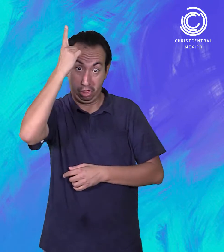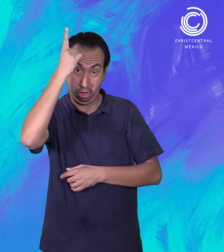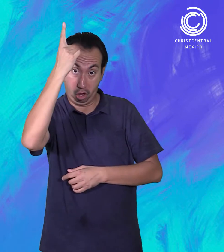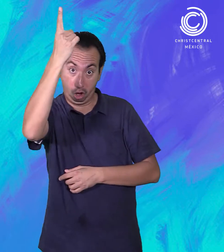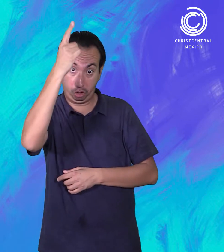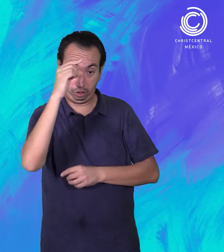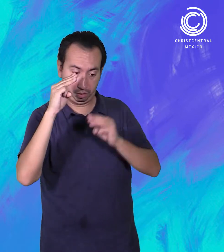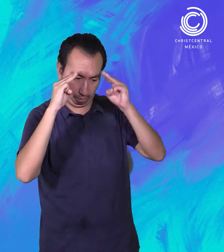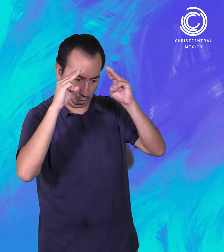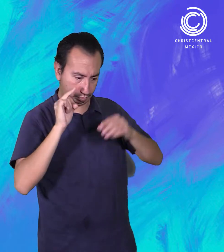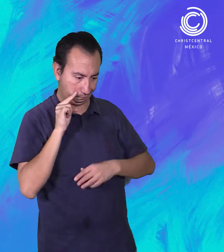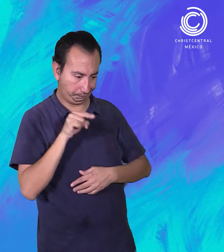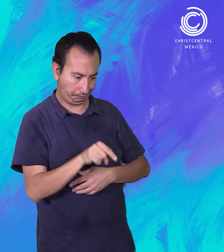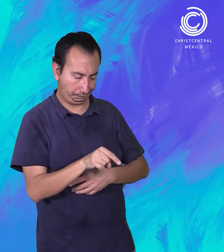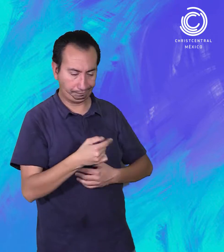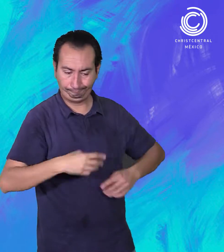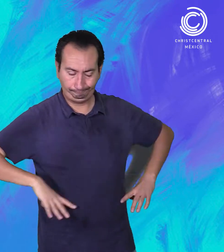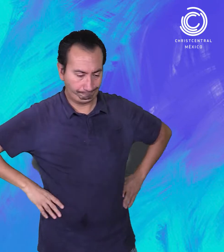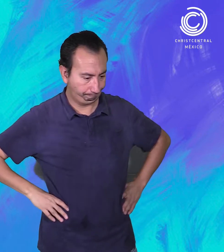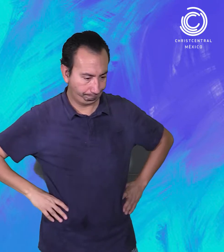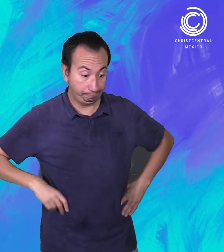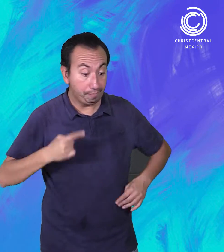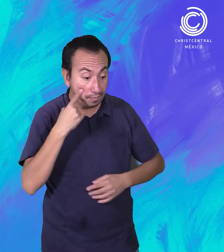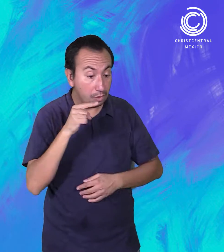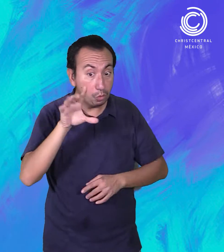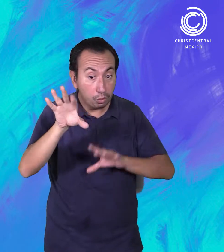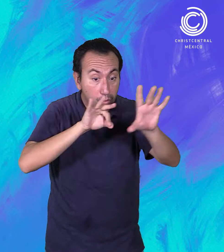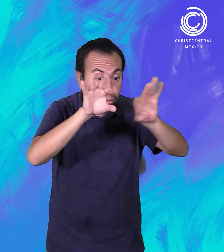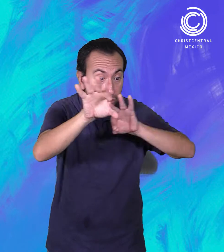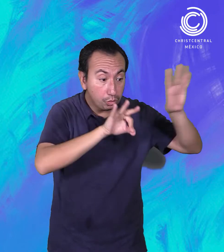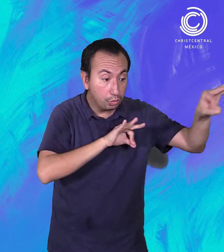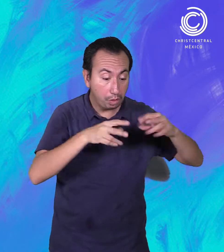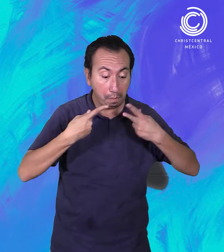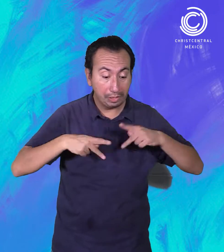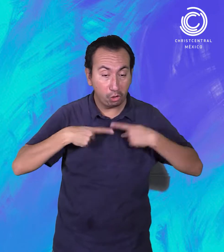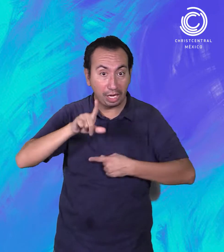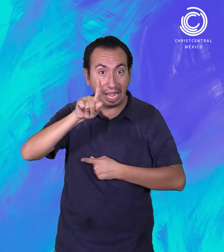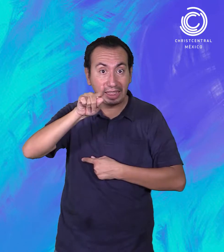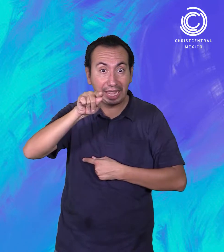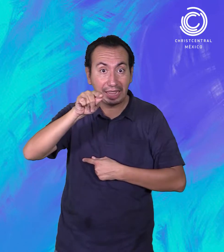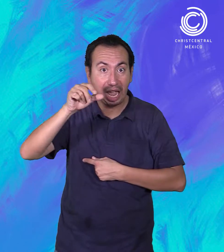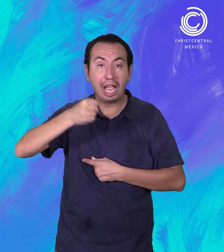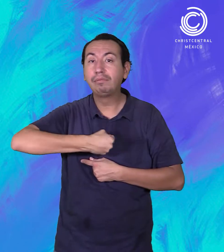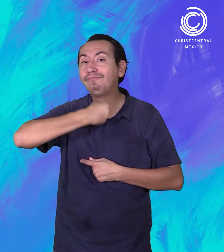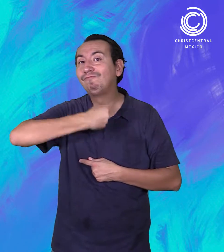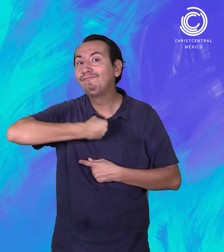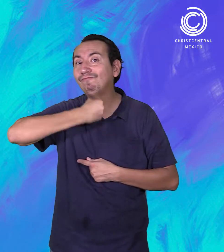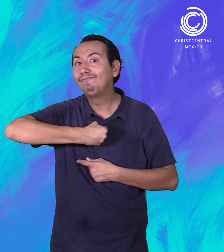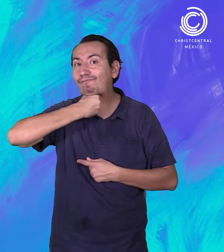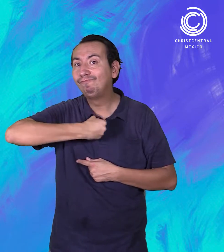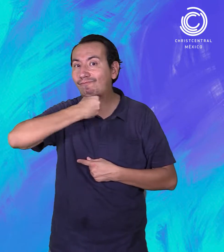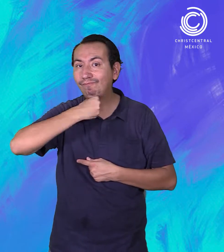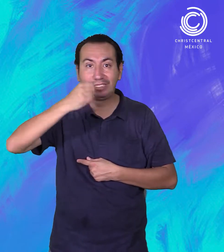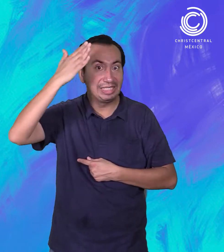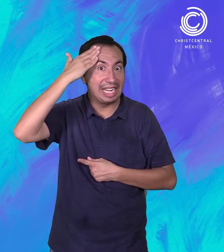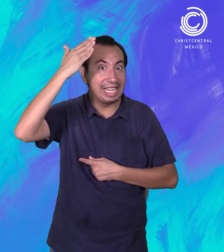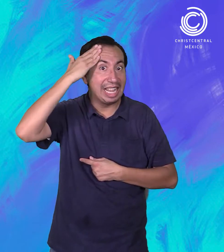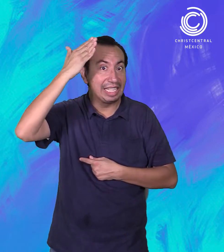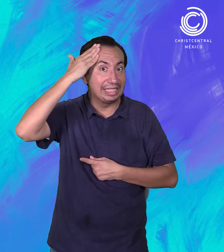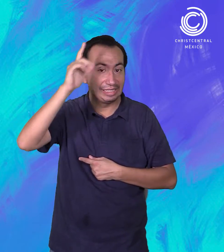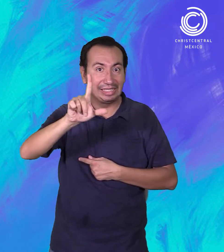favor: reúneme 70 varones de los ancianos de Israel, que tú sabes que son ancianos del pueblo, y